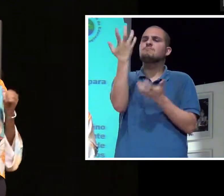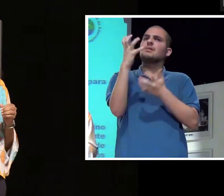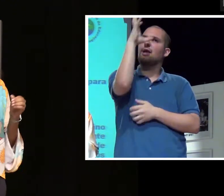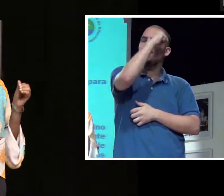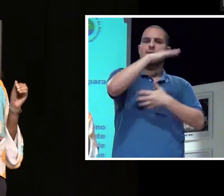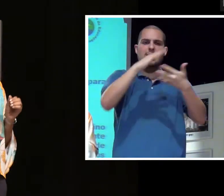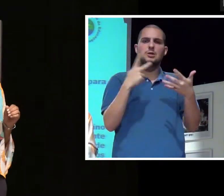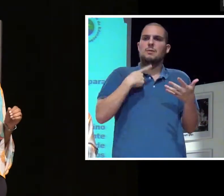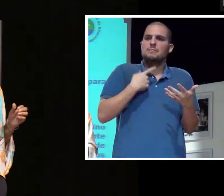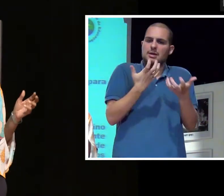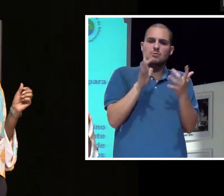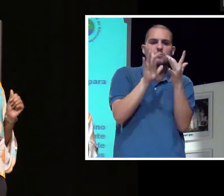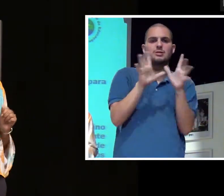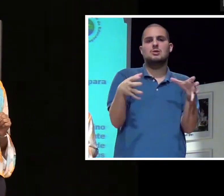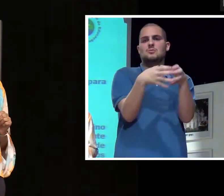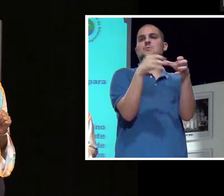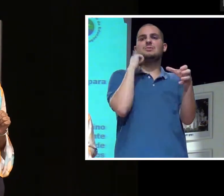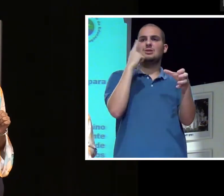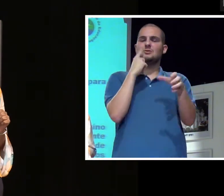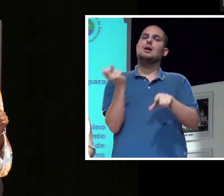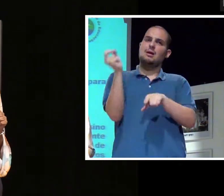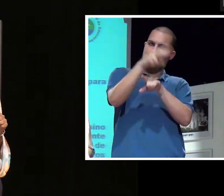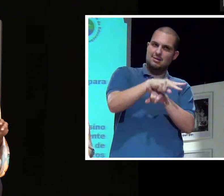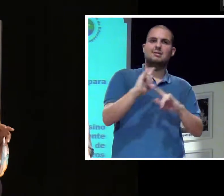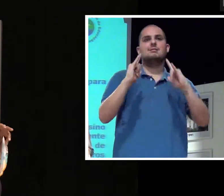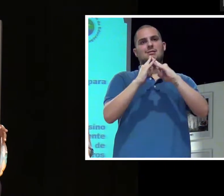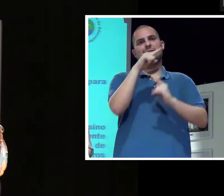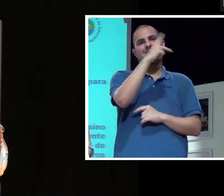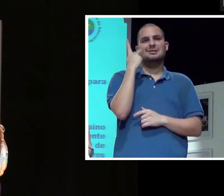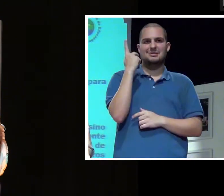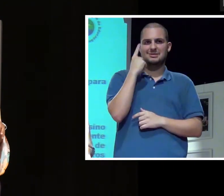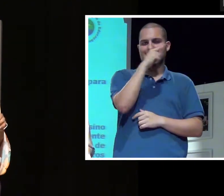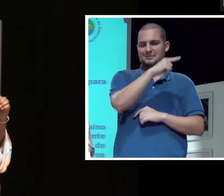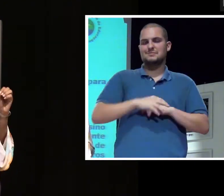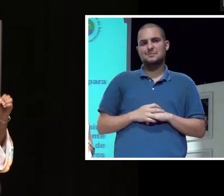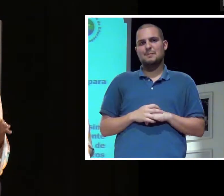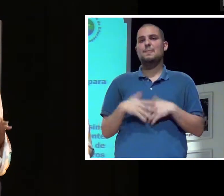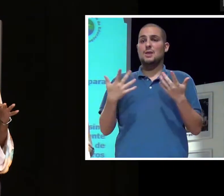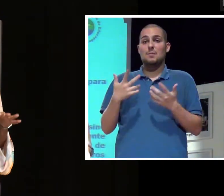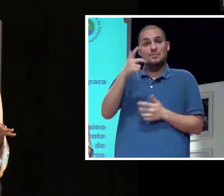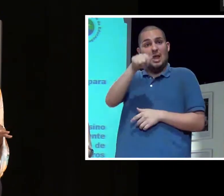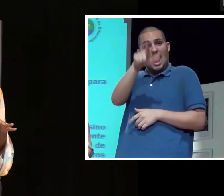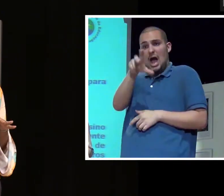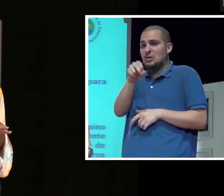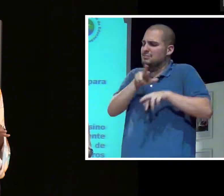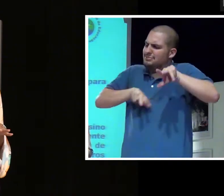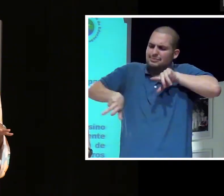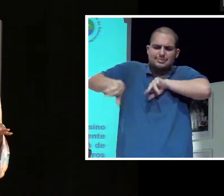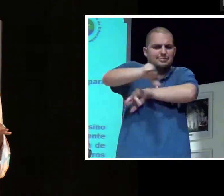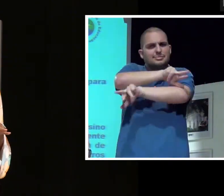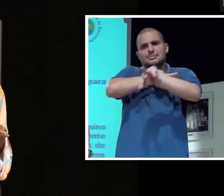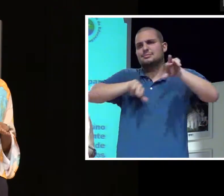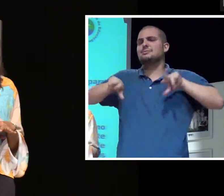aprender contato com a minha comunidade, chega lá no ICES. Então, a nossa clientela, o nosso público, é o mais diversificado